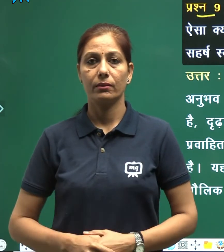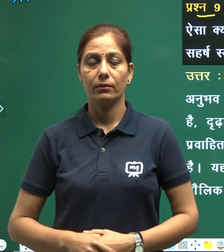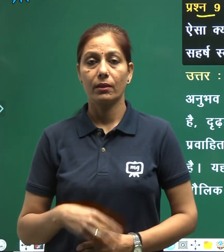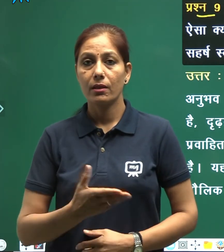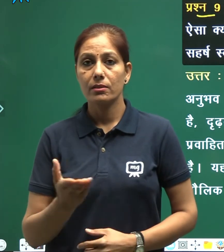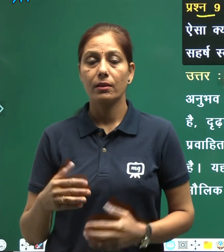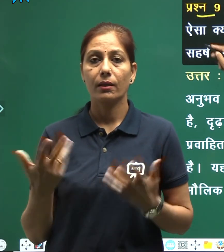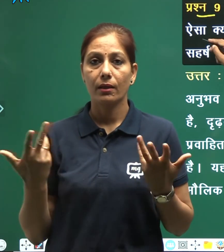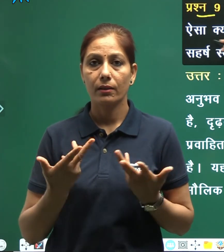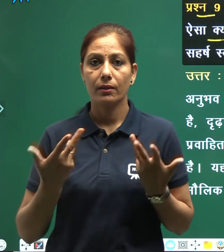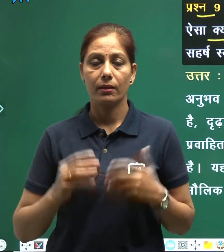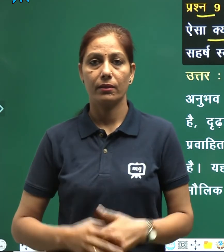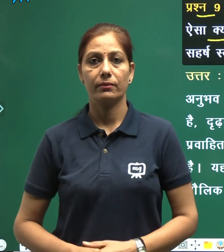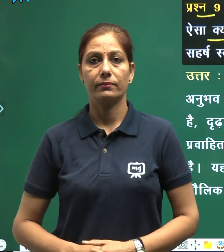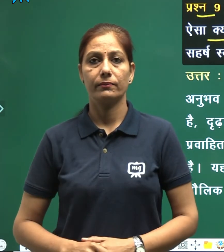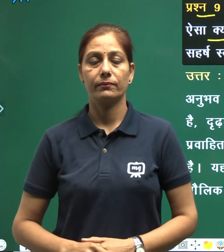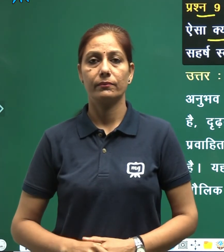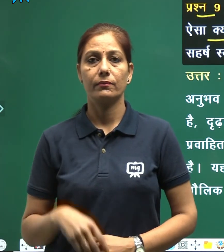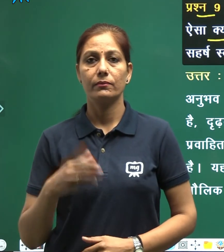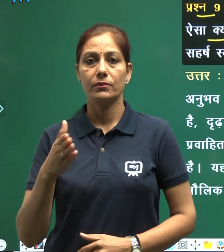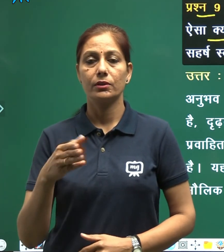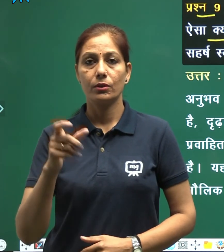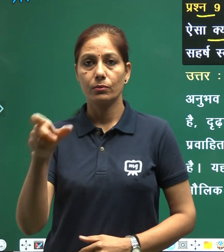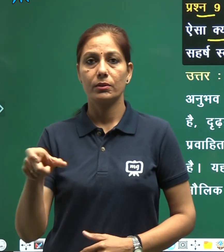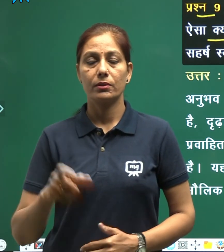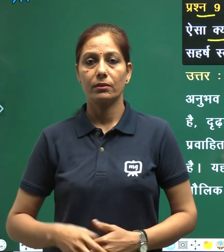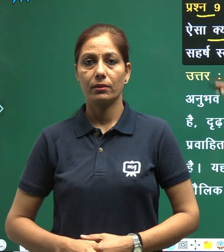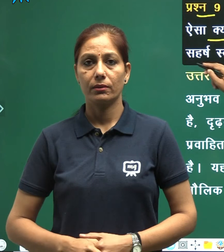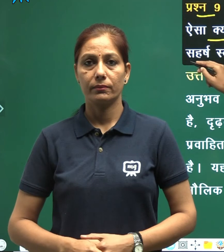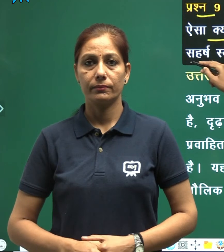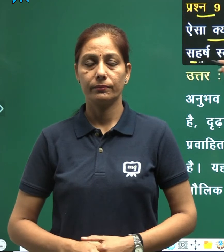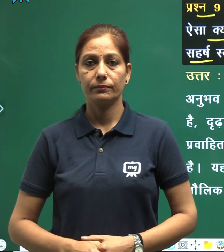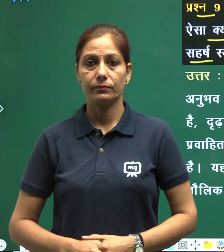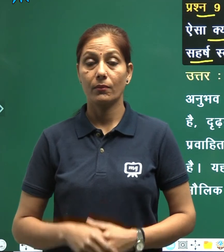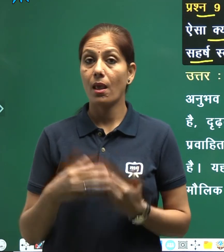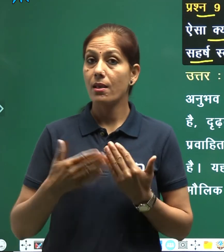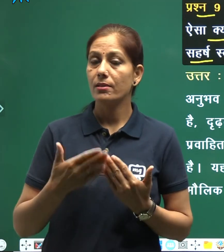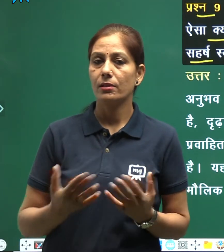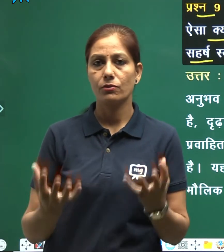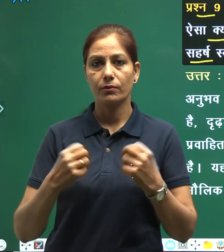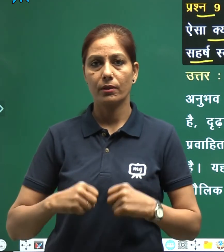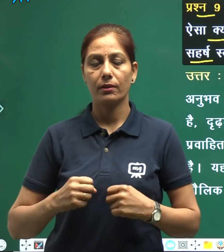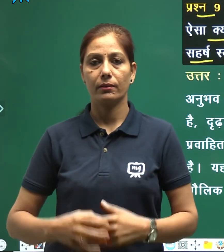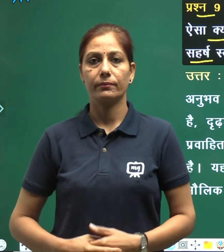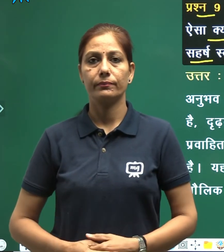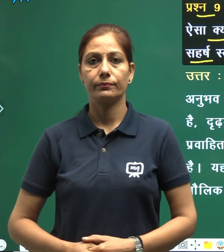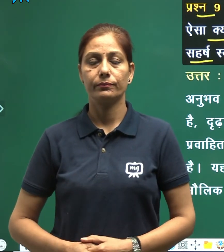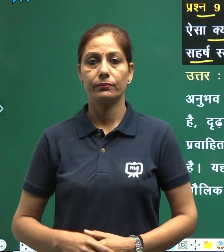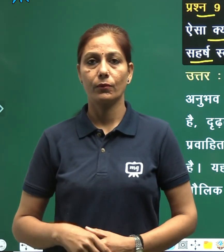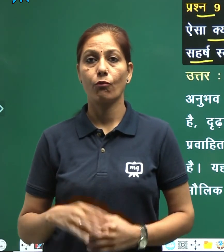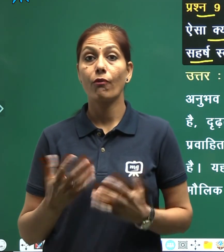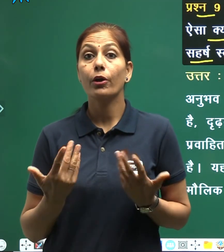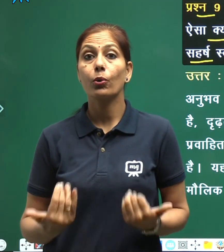ऐसा क्या क्या है जिसे उसने सहर्ष स्वीकारा है, वह